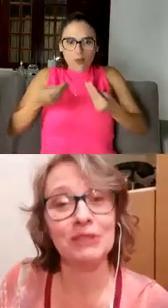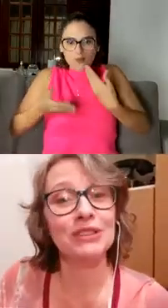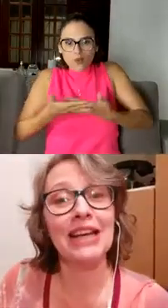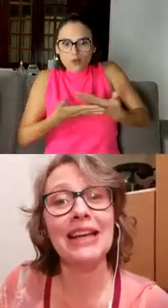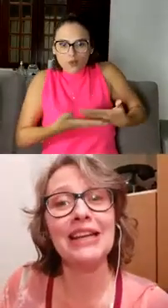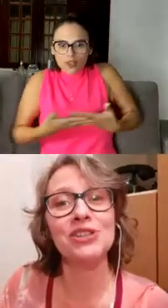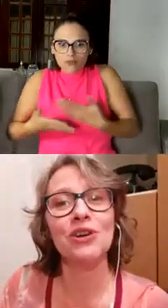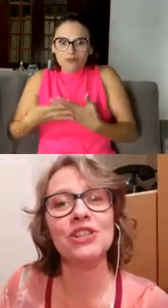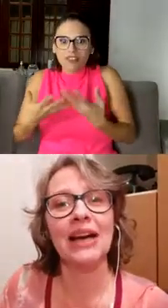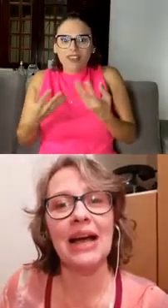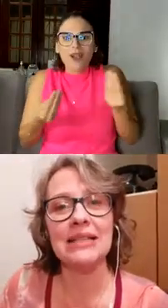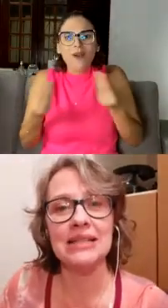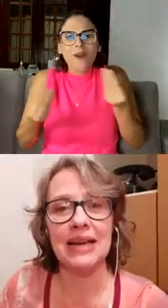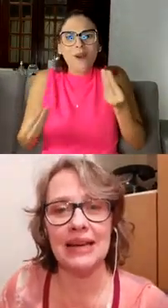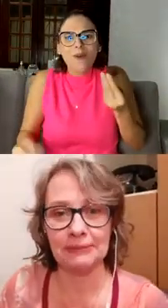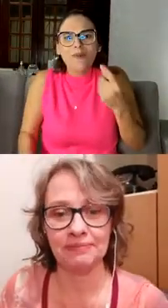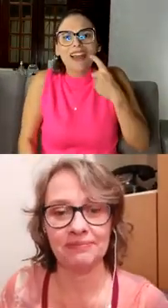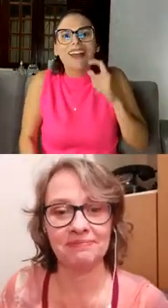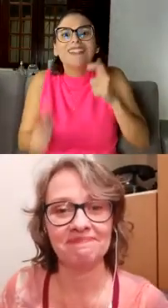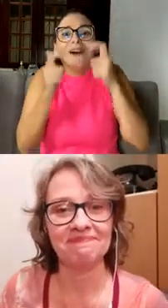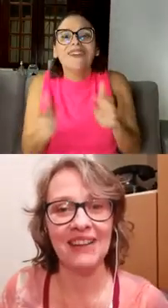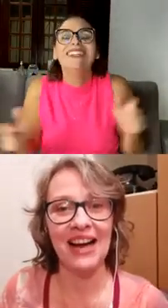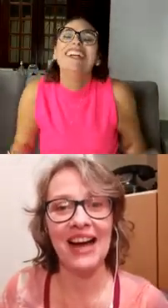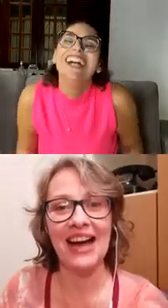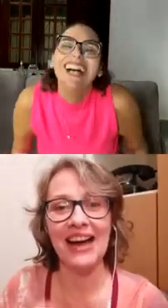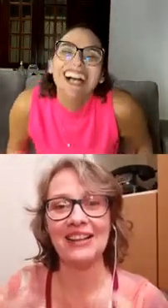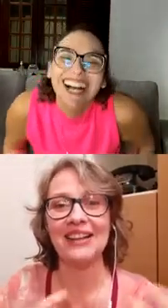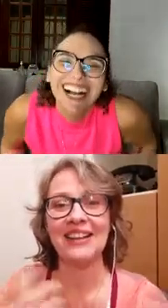não sei nem de onde a Grazi é.